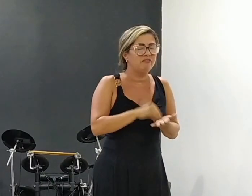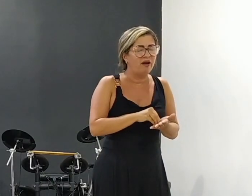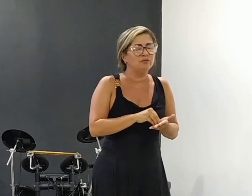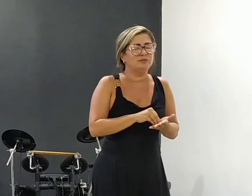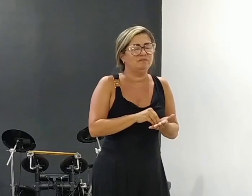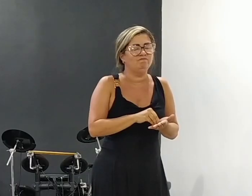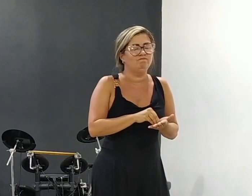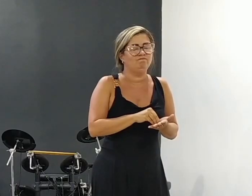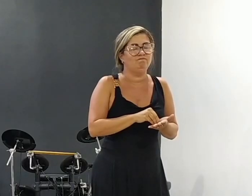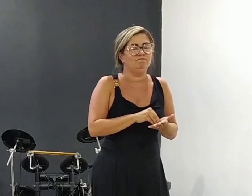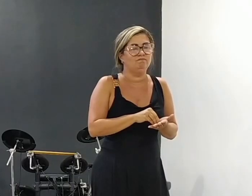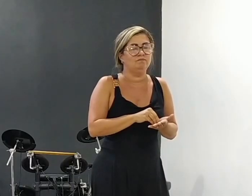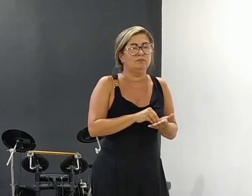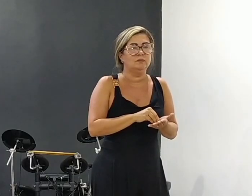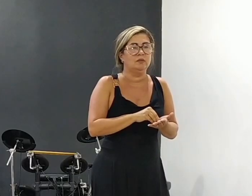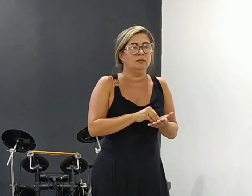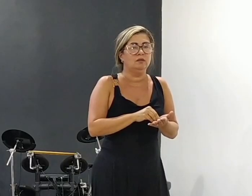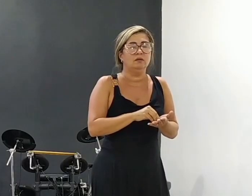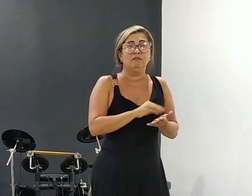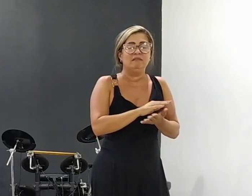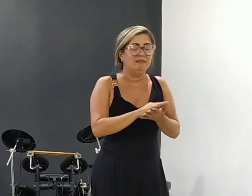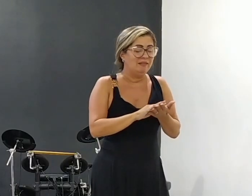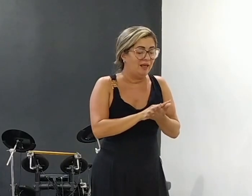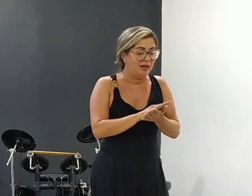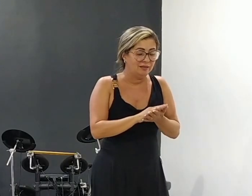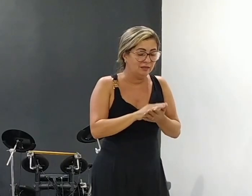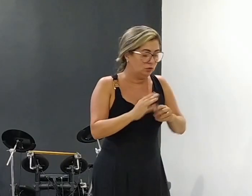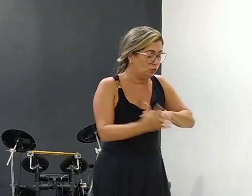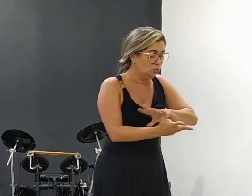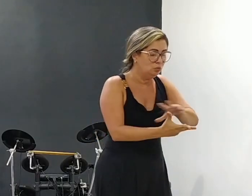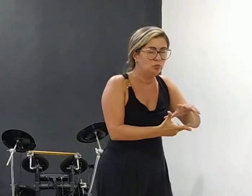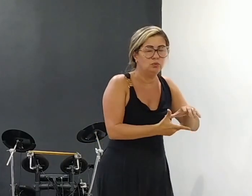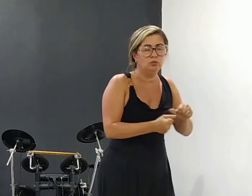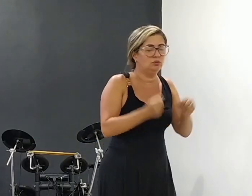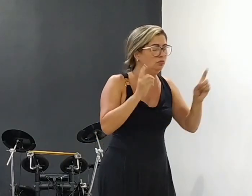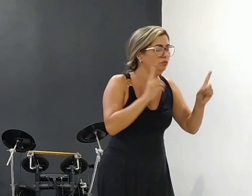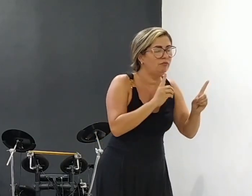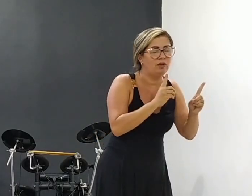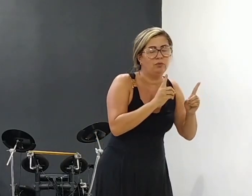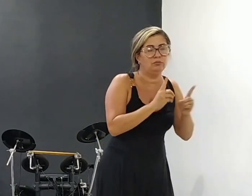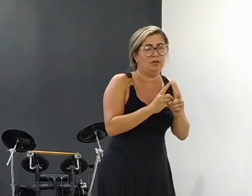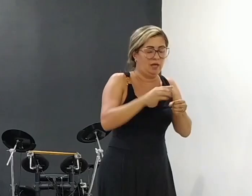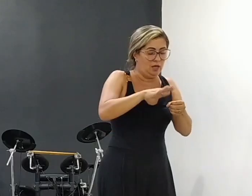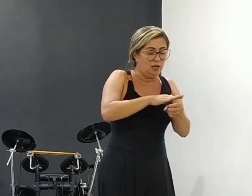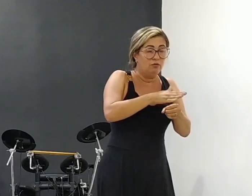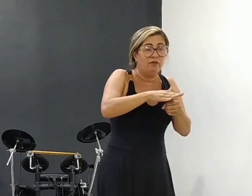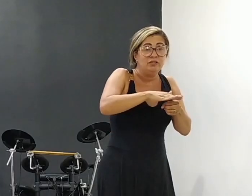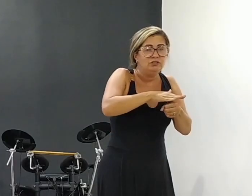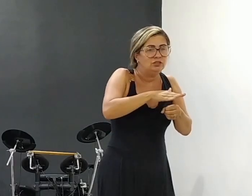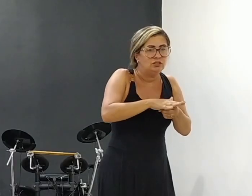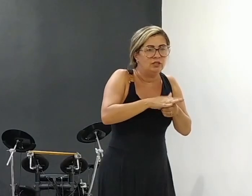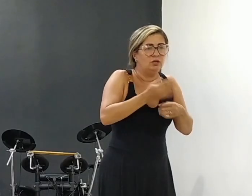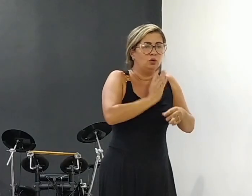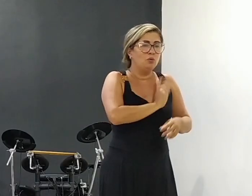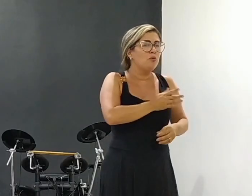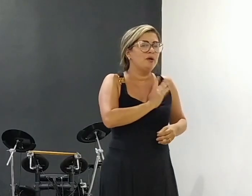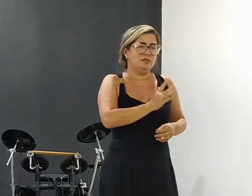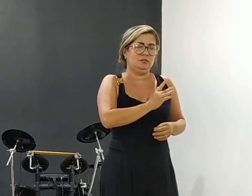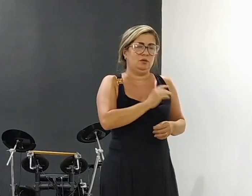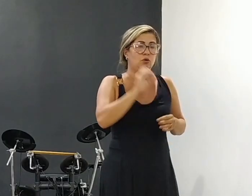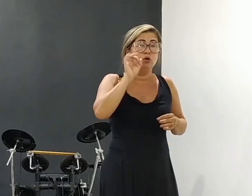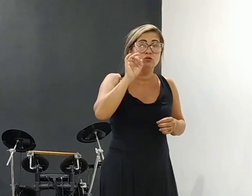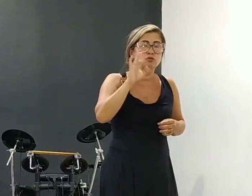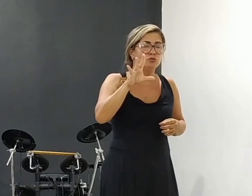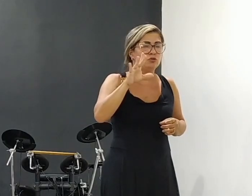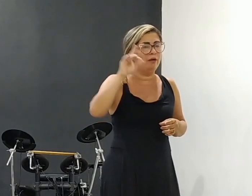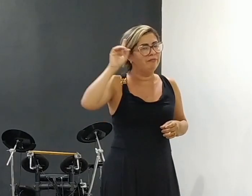coisa, não adianta você buscar no mundo que você não vai achar, não adianta você buscar no melhor carro, não adianta você